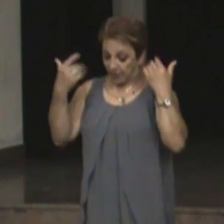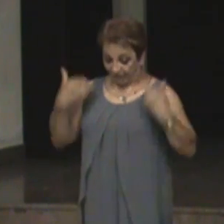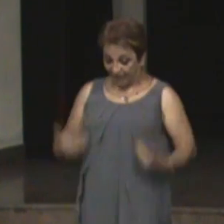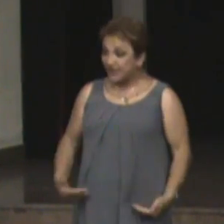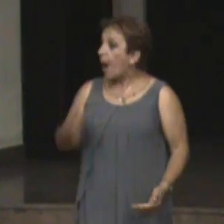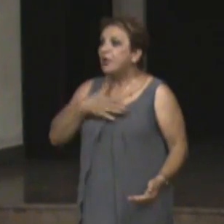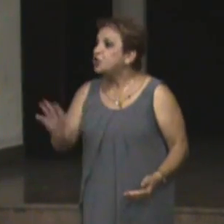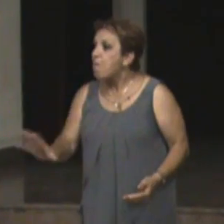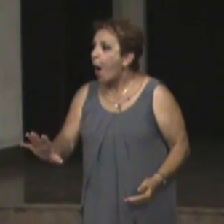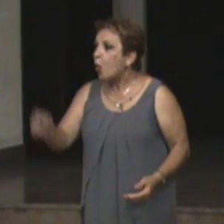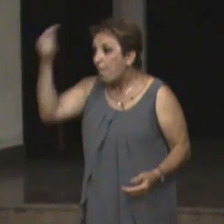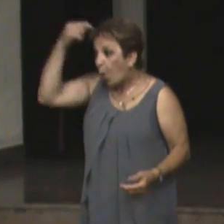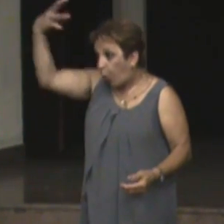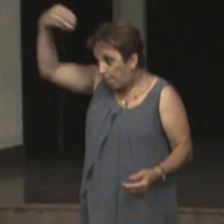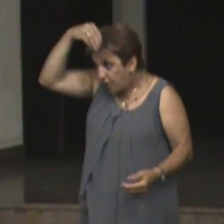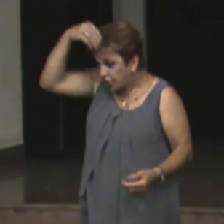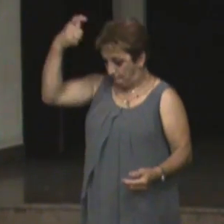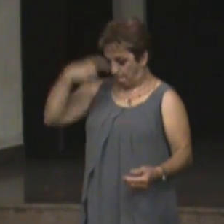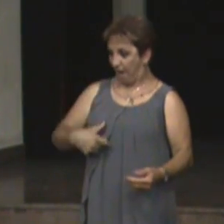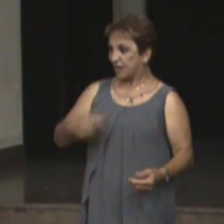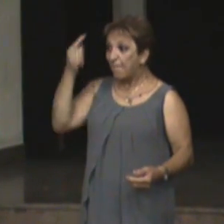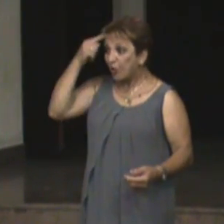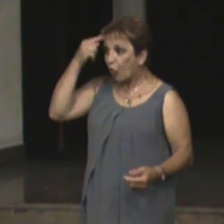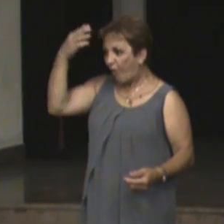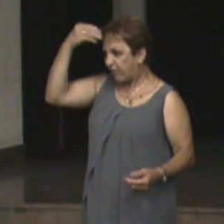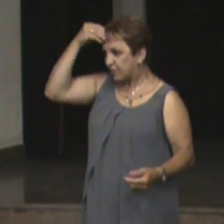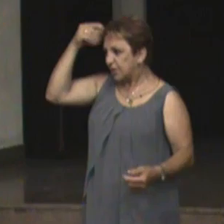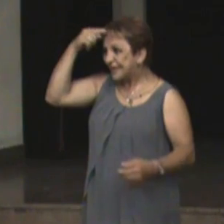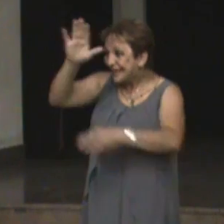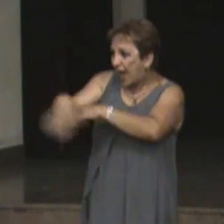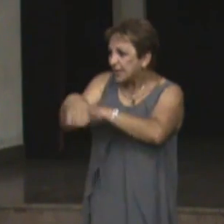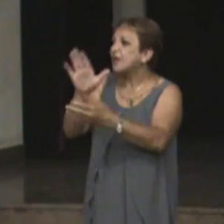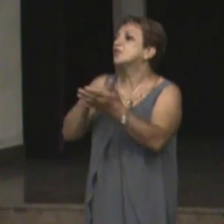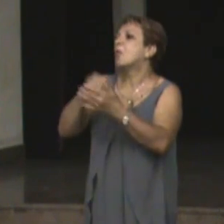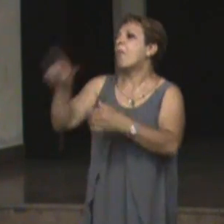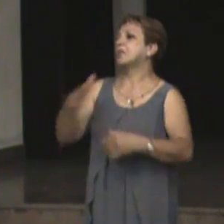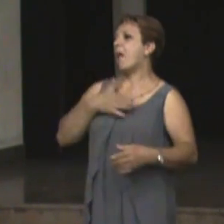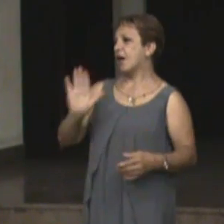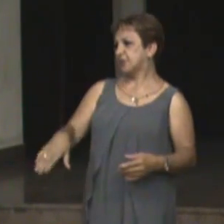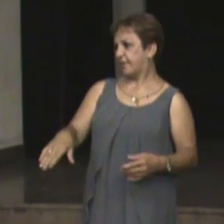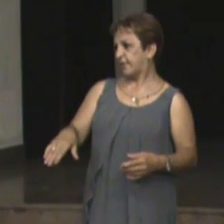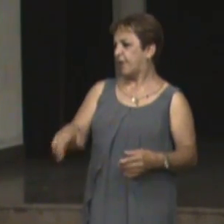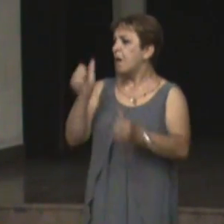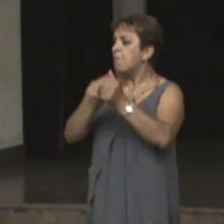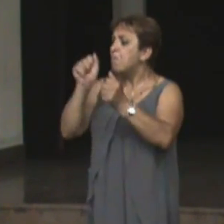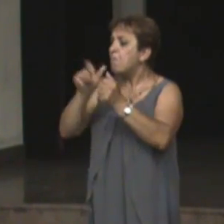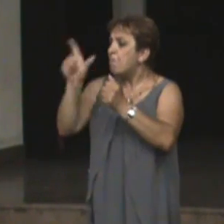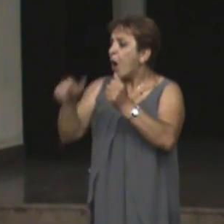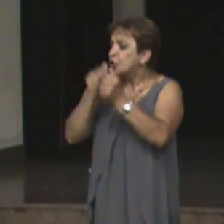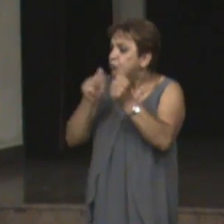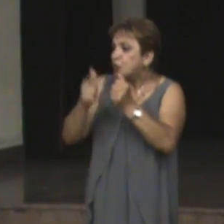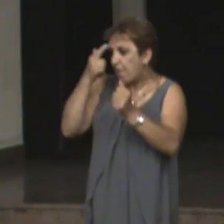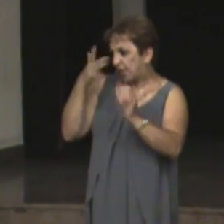առումով։ Ուրեմն շատ կարևոր է մեր կյանքի համար անընդհատ դիտակցումը, որ